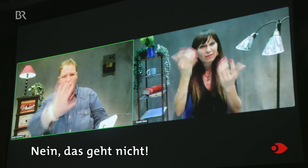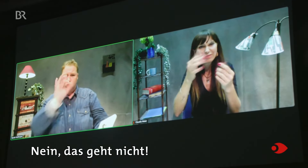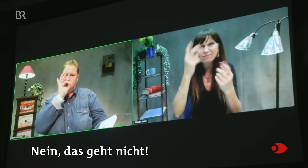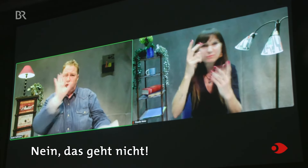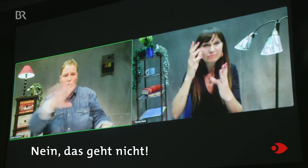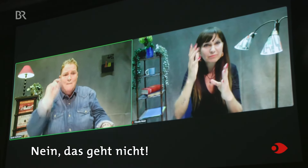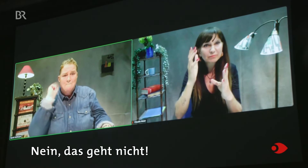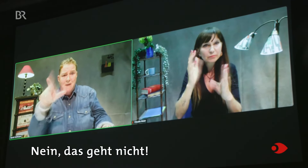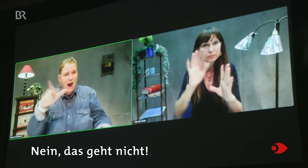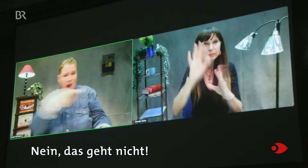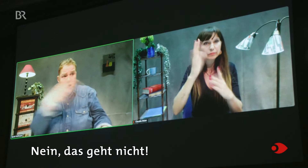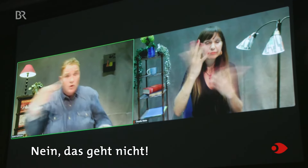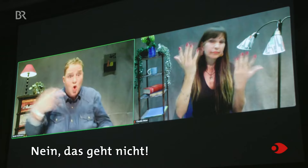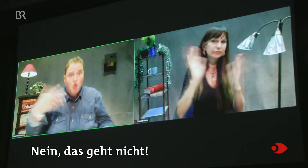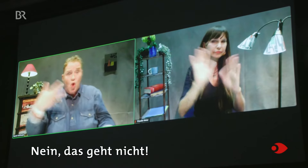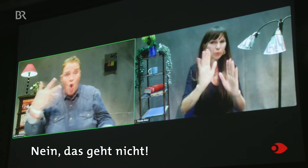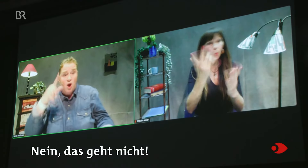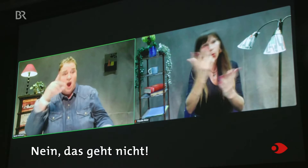Nein, das geht nicht.